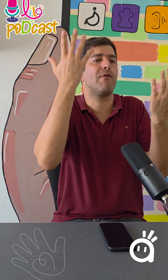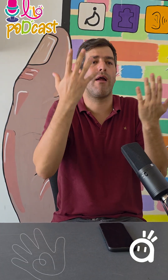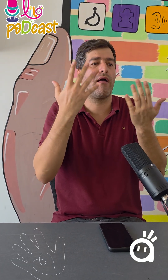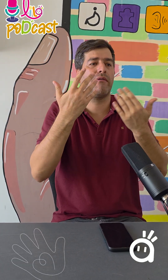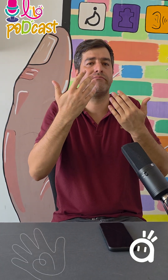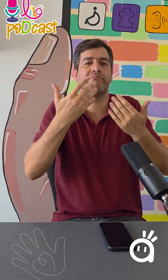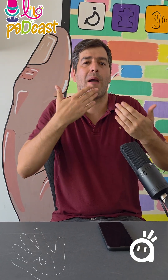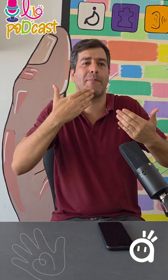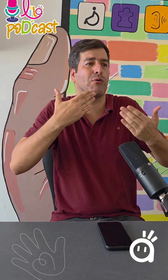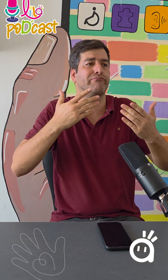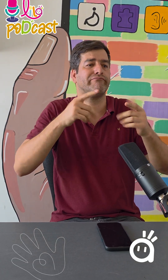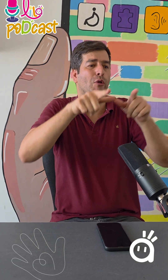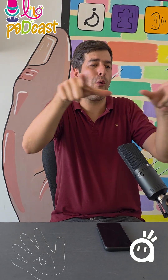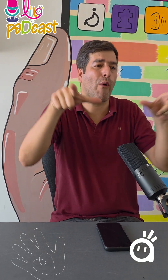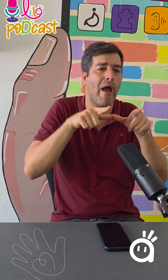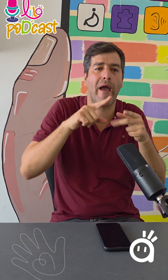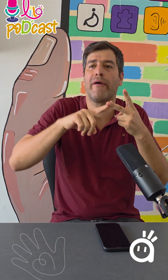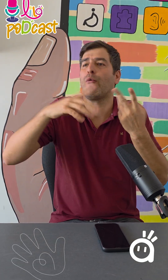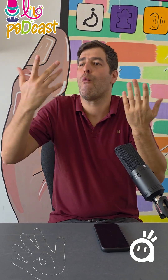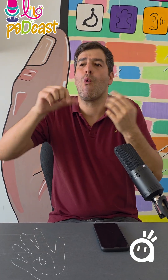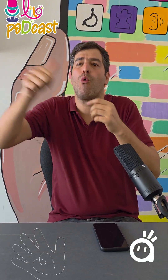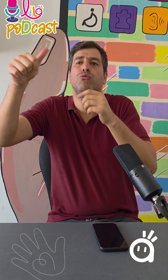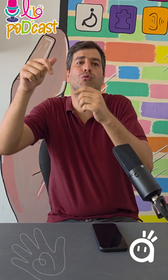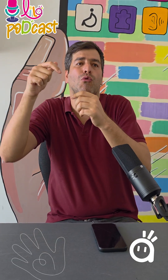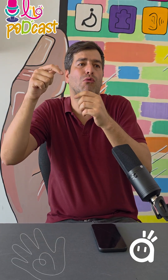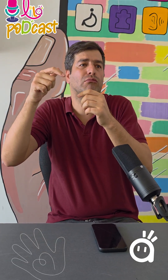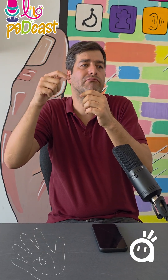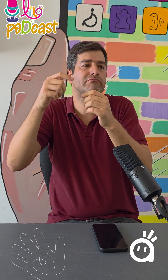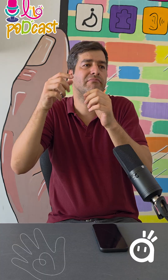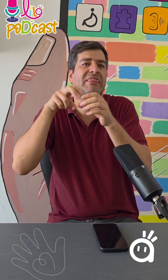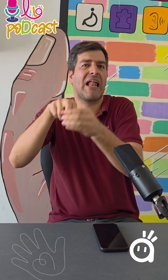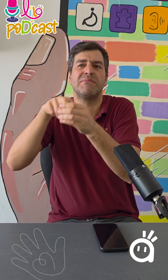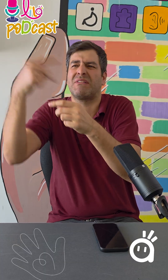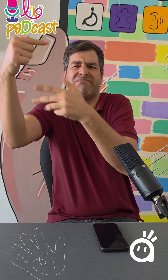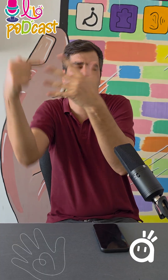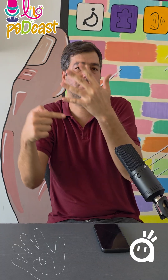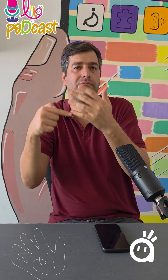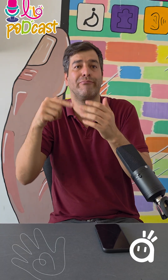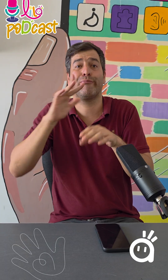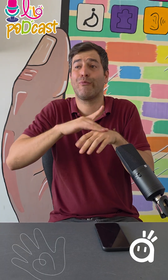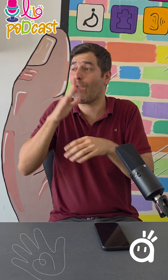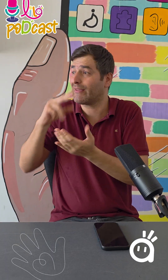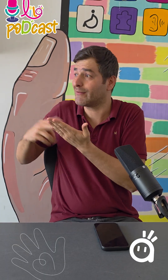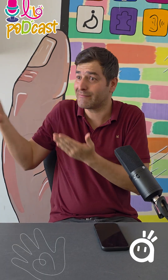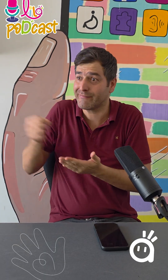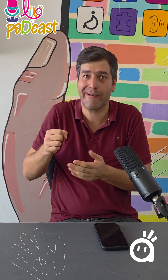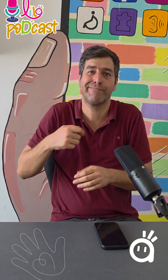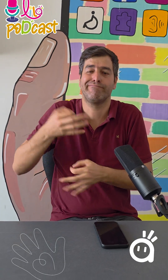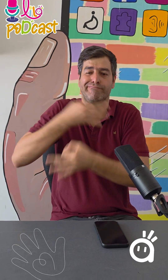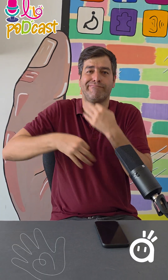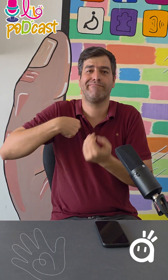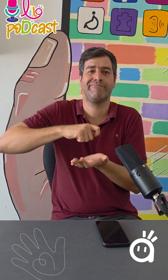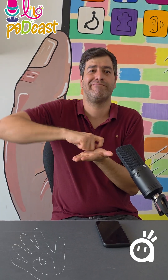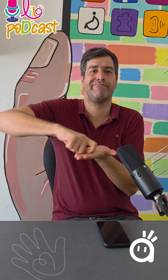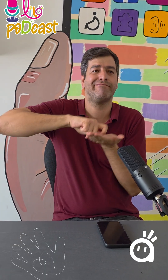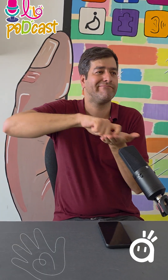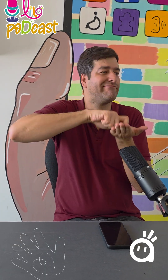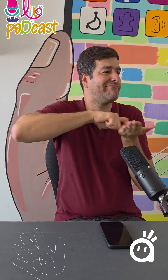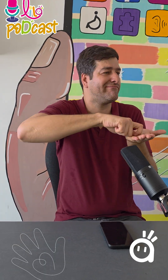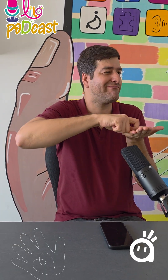va a ser muy complejo. A veces, por ejemplo, cuando estoy en un lugar o estoy en el medio de transporte, cuando no hay una persona que me